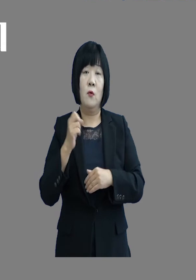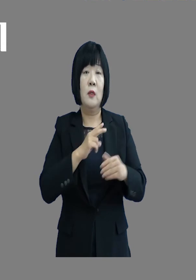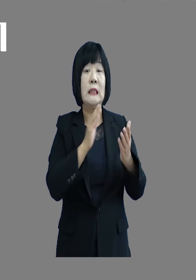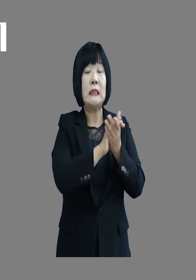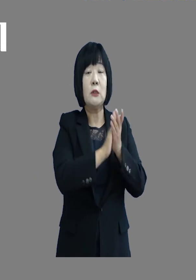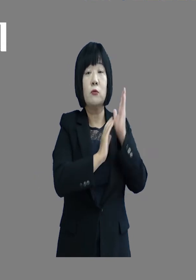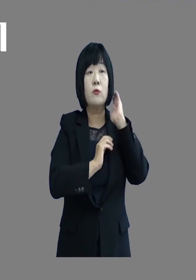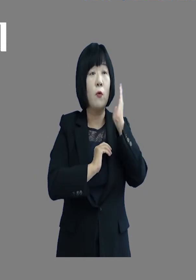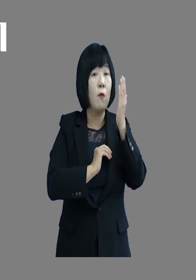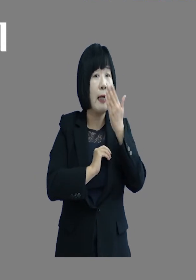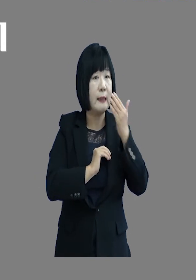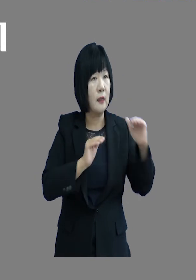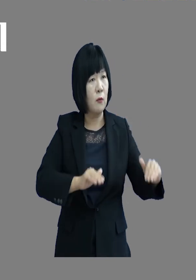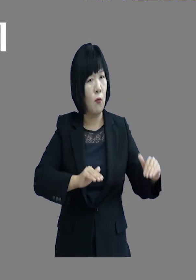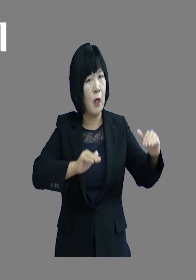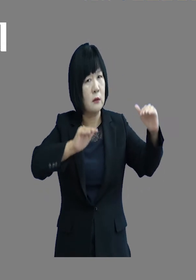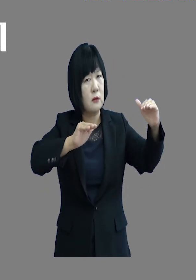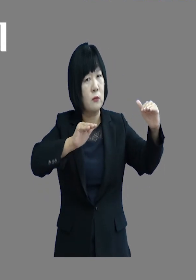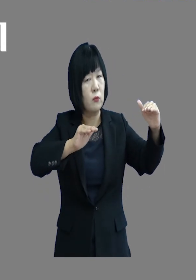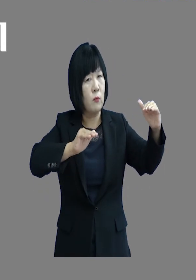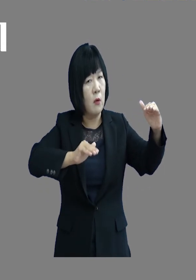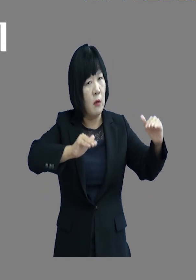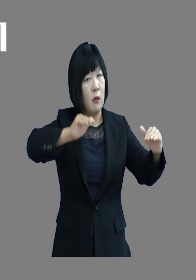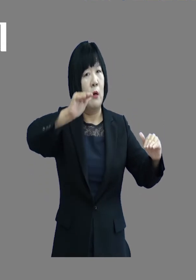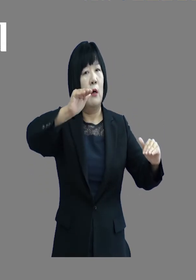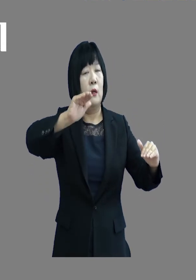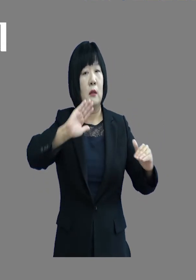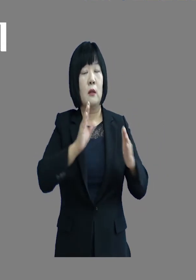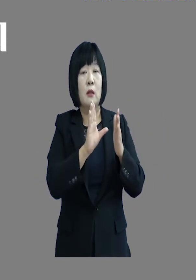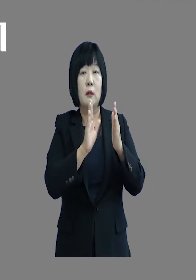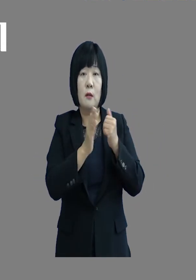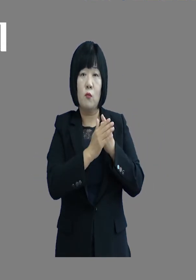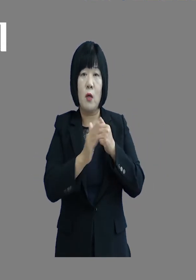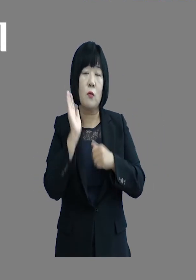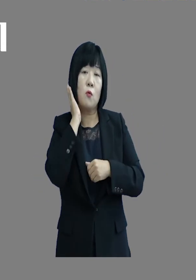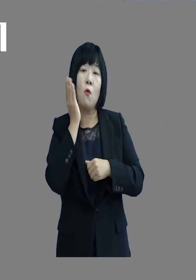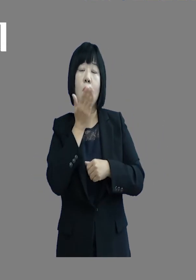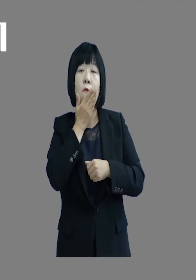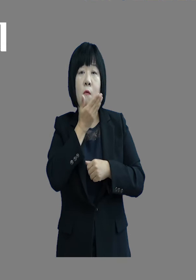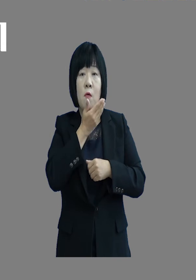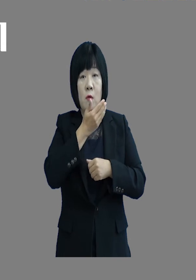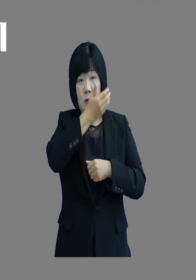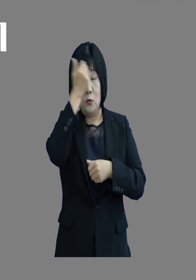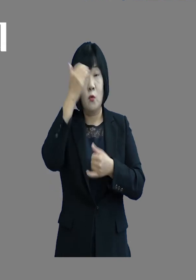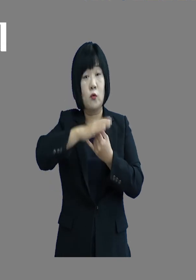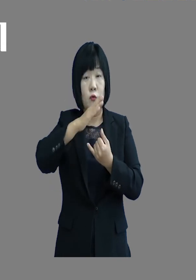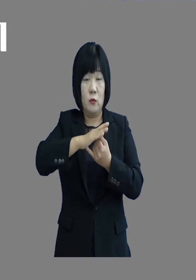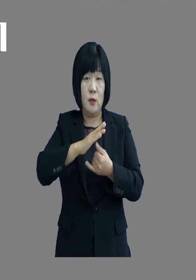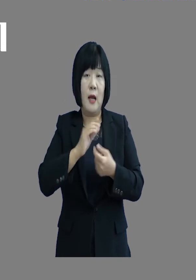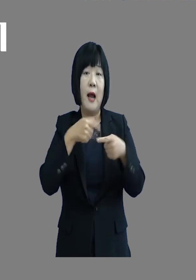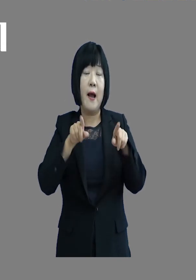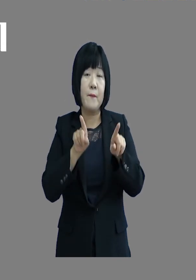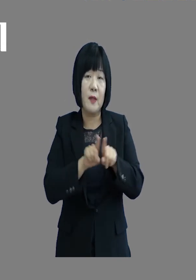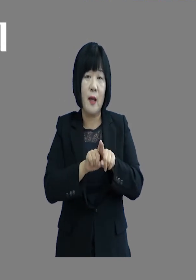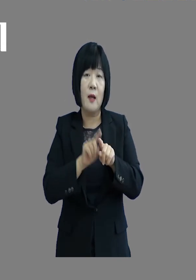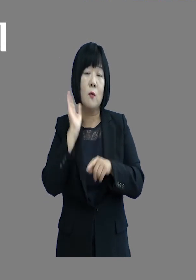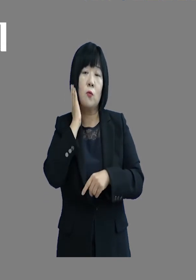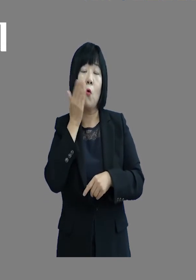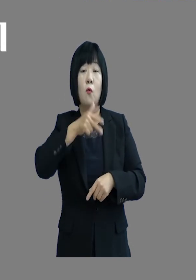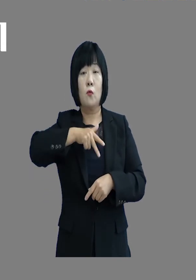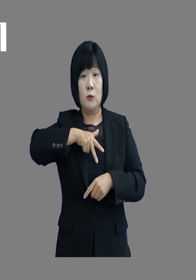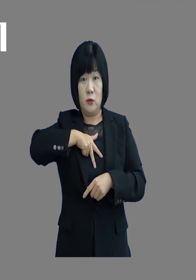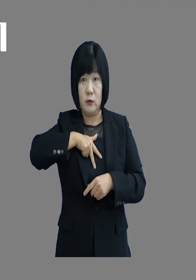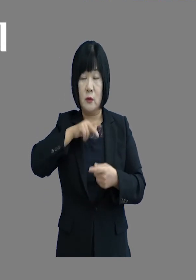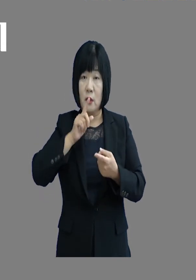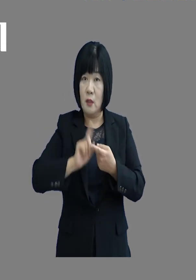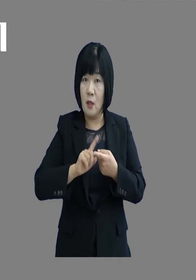농인들이 그렇게 하는 과정이 너무 달랐어요. 그런 농청소년들에게 함께 농 정체성을 이야기하고 외부적인